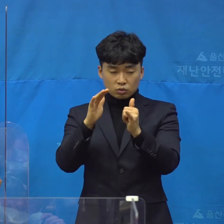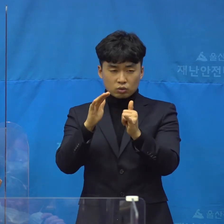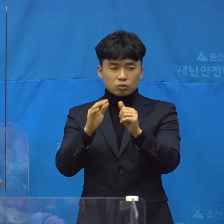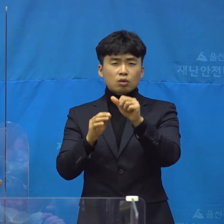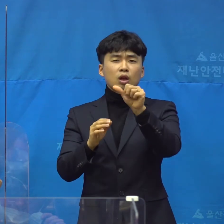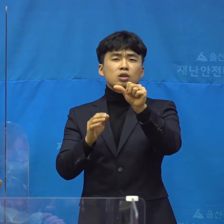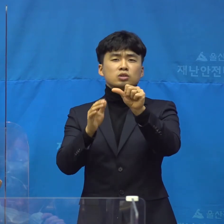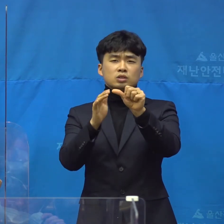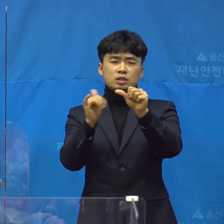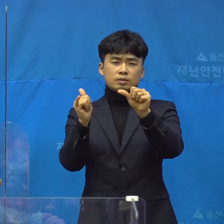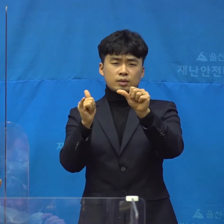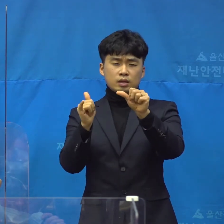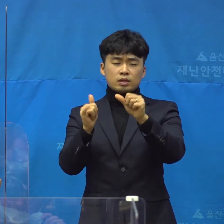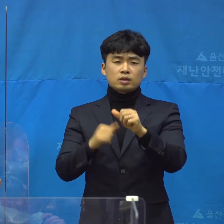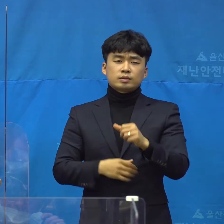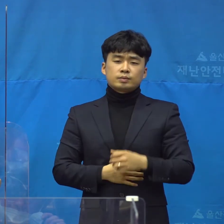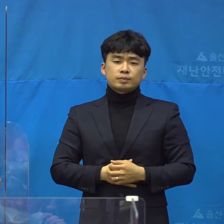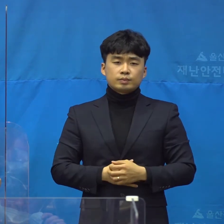총 5명인데